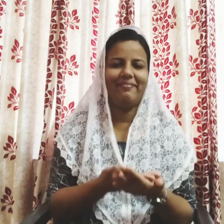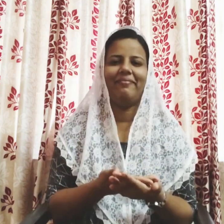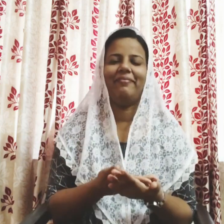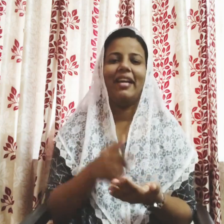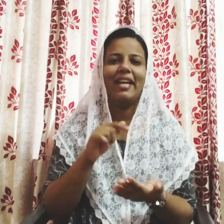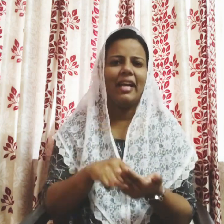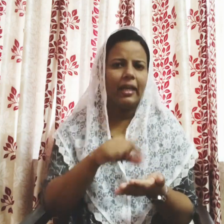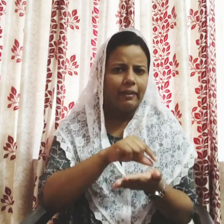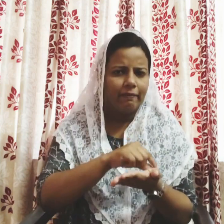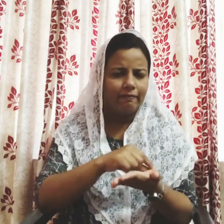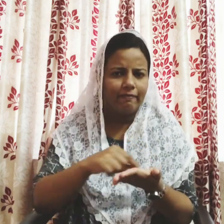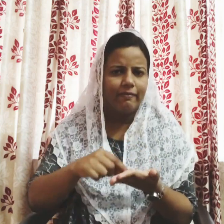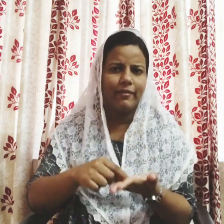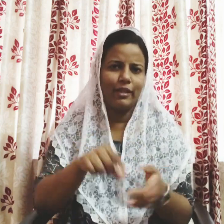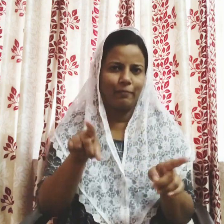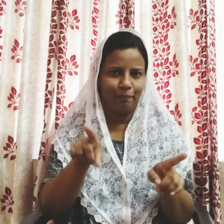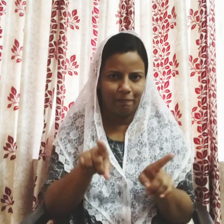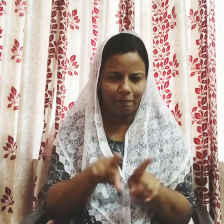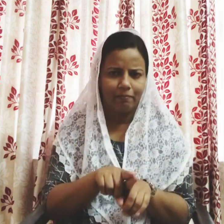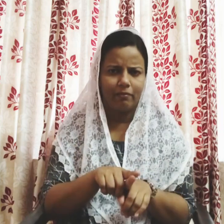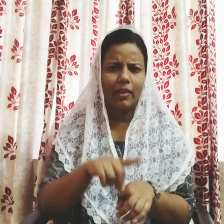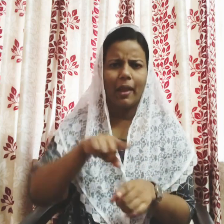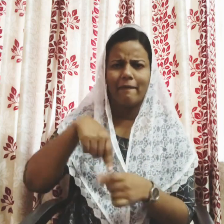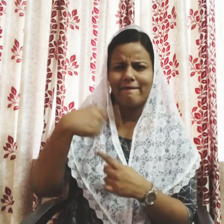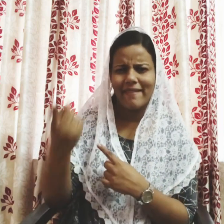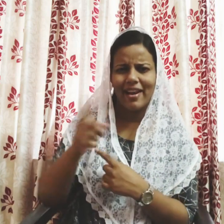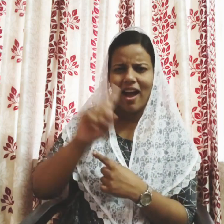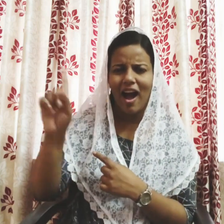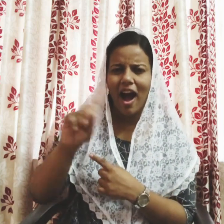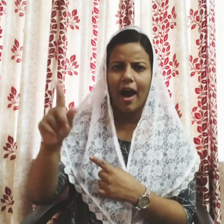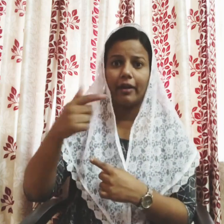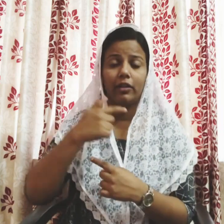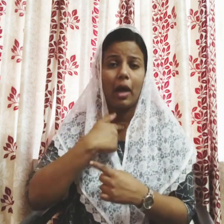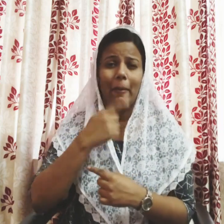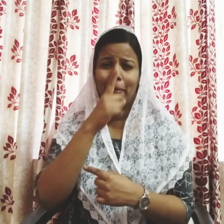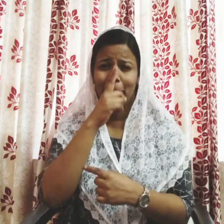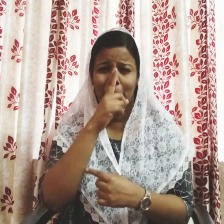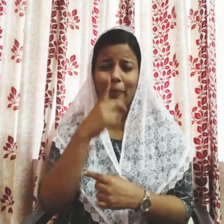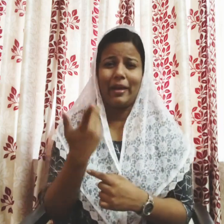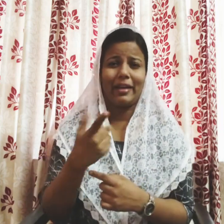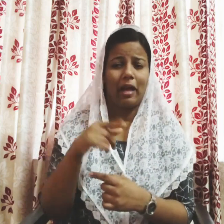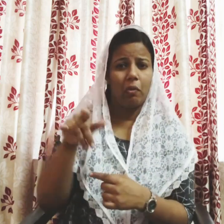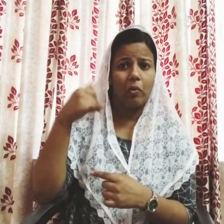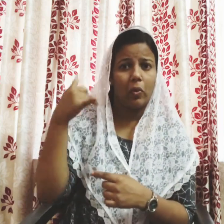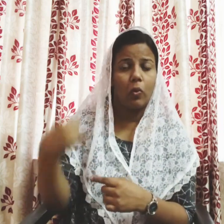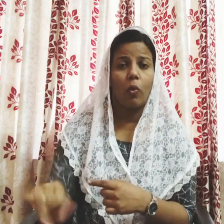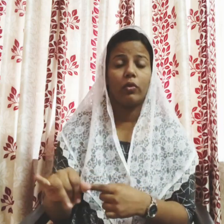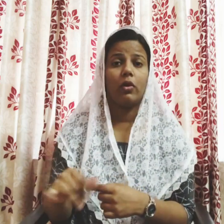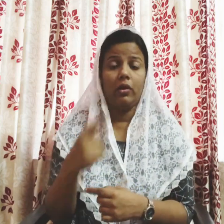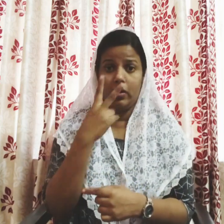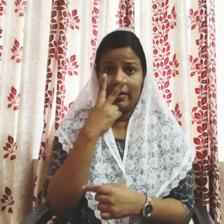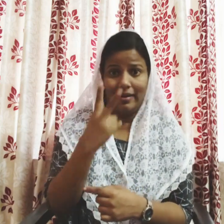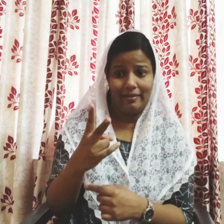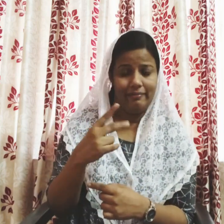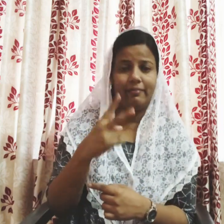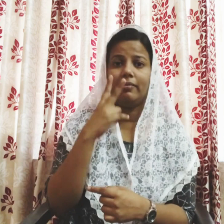ആമേൻ തിരുവചന പുസ്തക പ്രകാരം നമ്മൾ മറ്റൊരാളെ പരിഹസിക്കുവാനോ മറ്റൊരാളെ മോശക്കാരനായി കാണുവാനോ